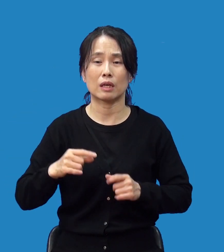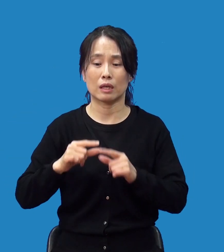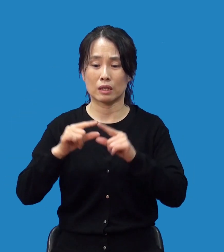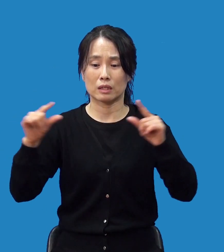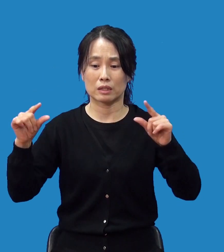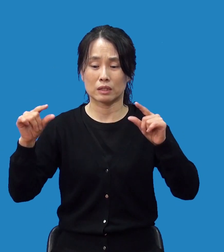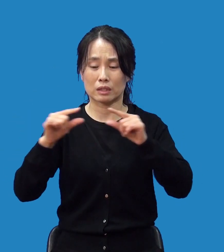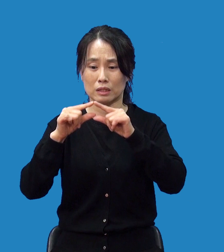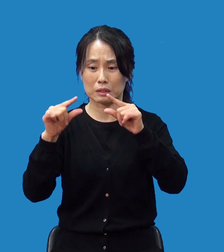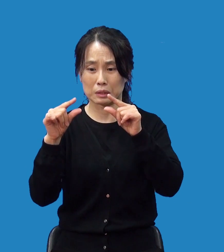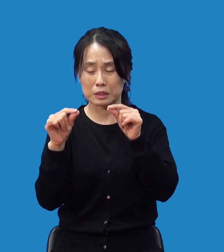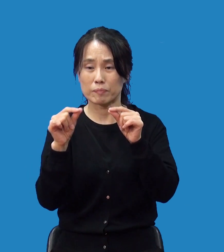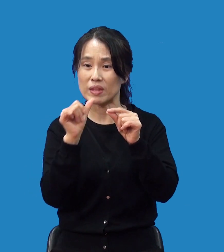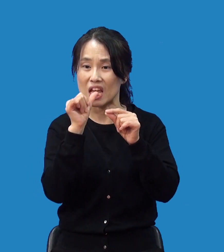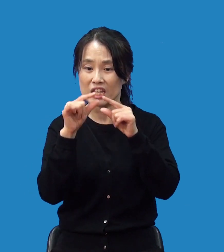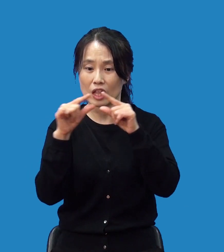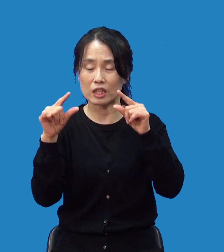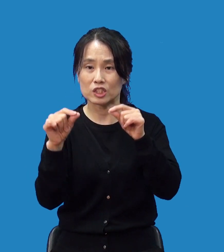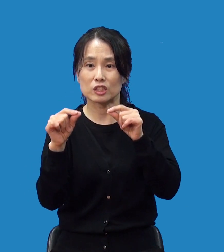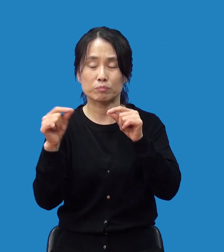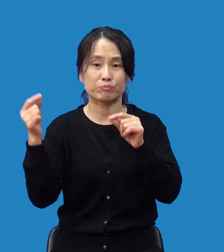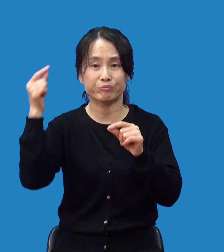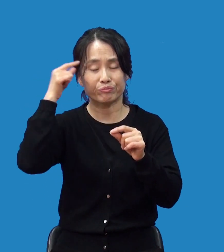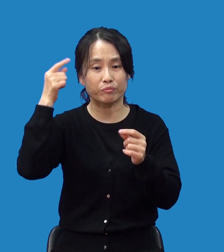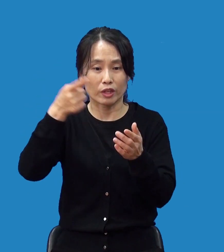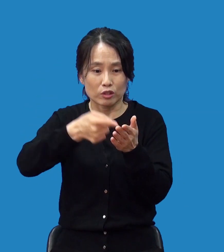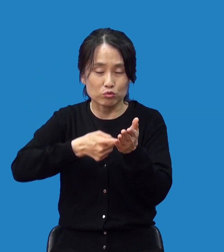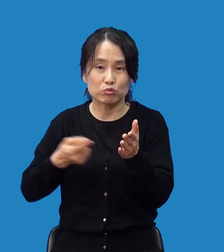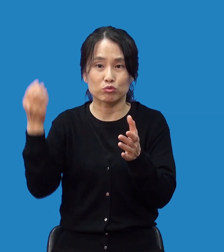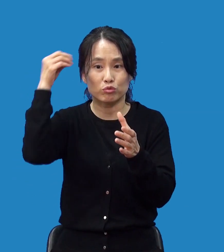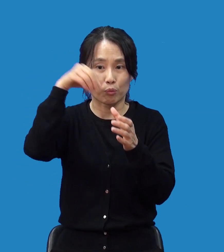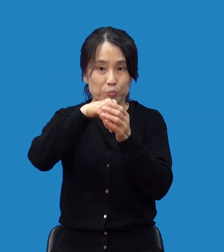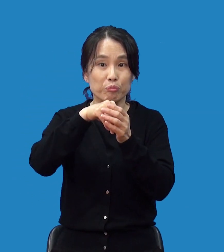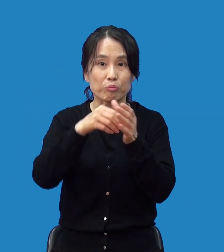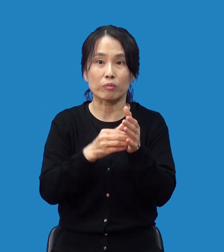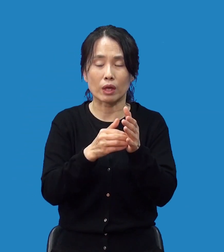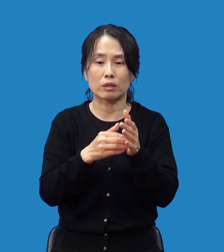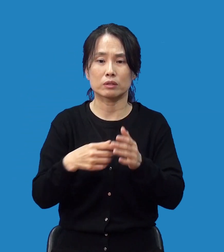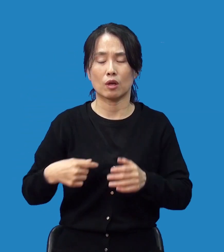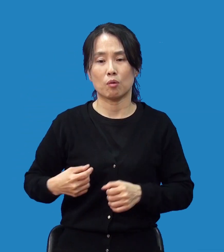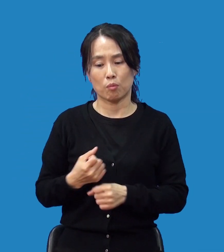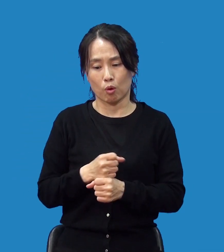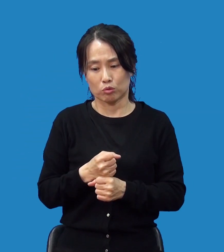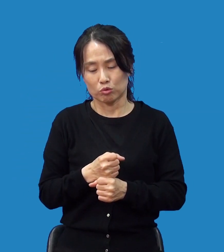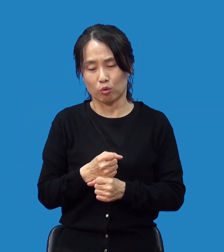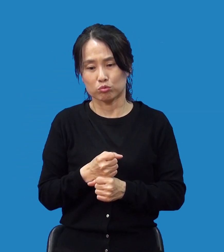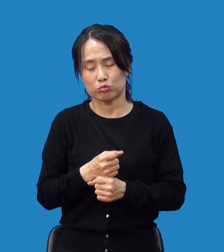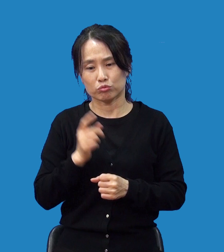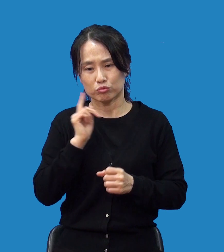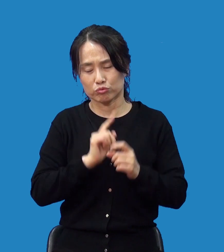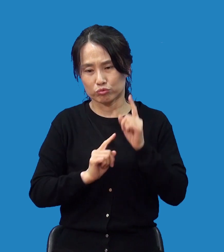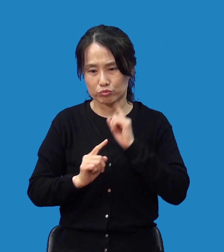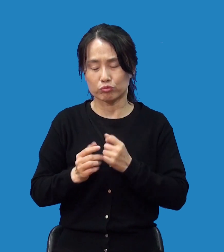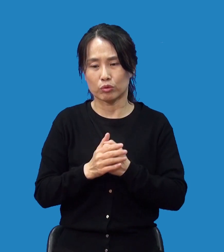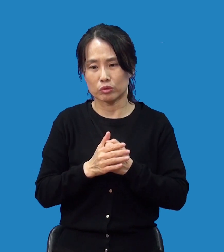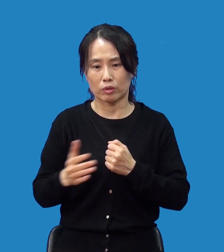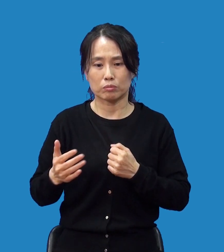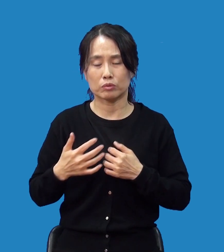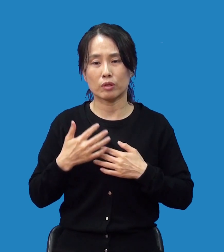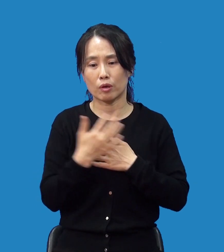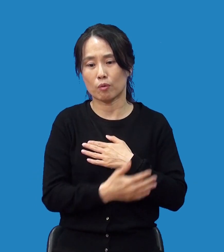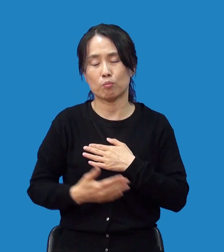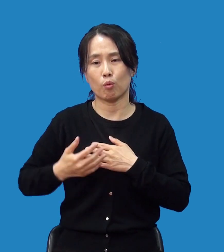수술했습니다. 척수 손상으로 사지가 마비되고